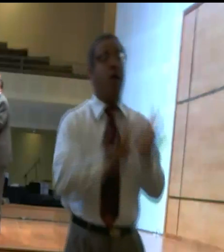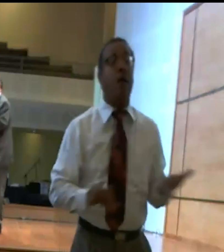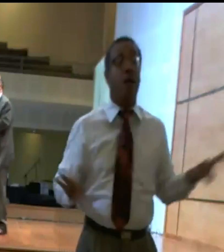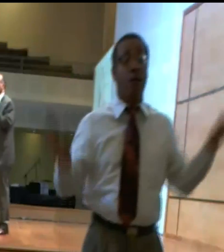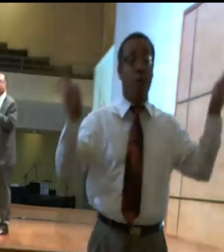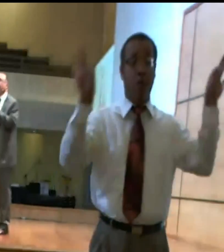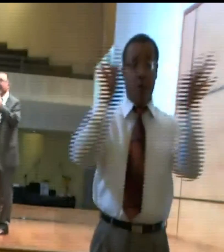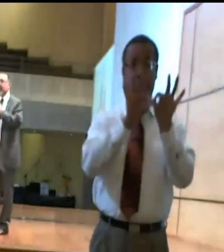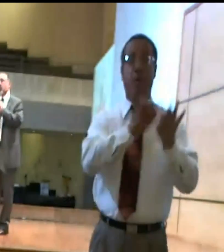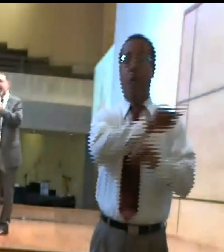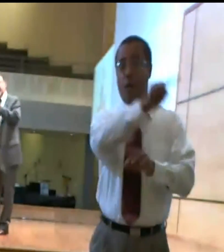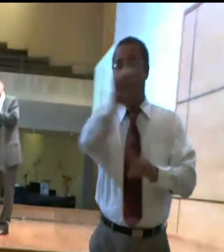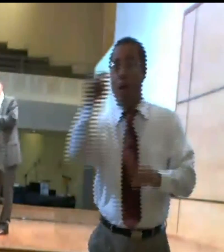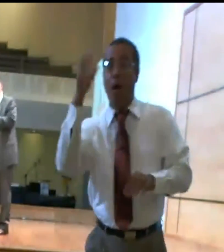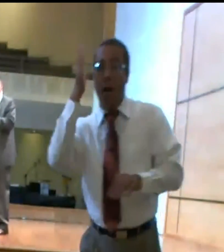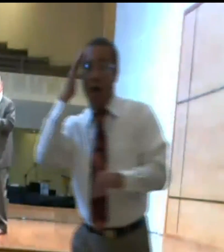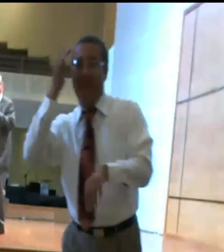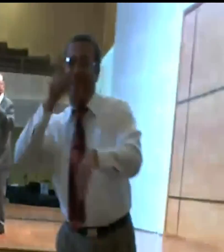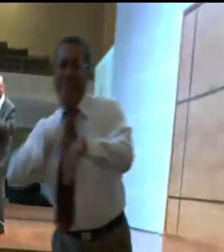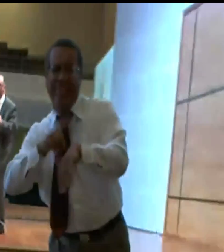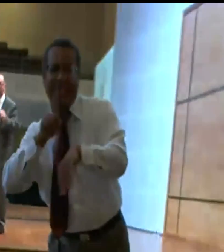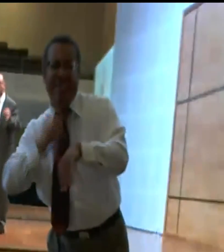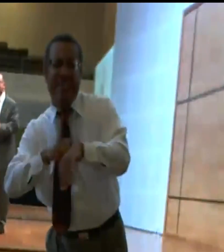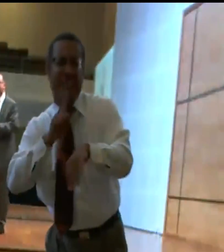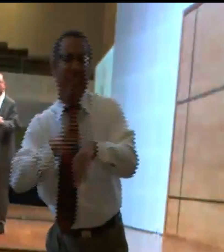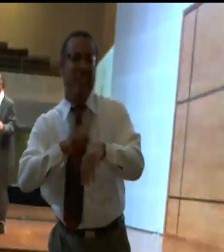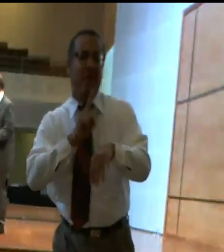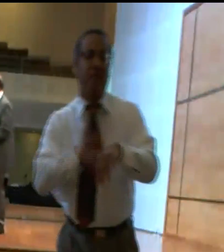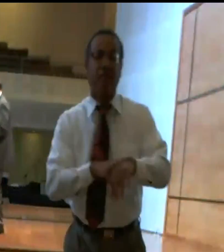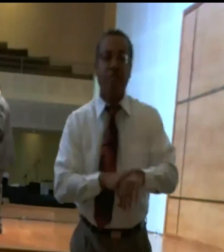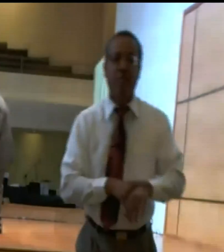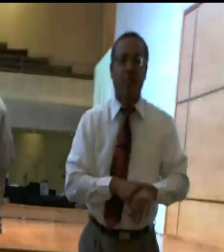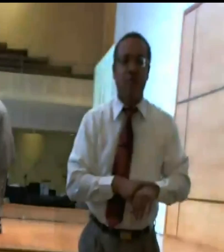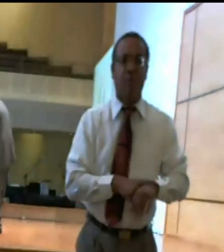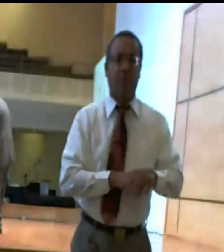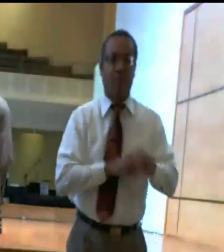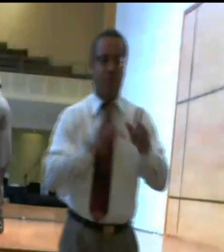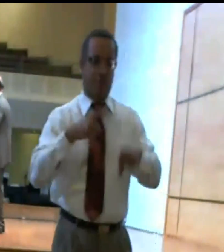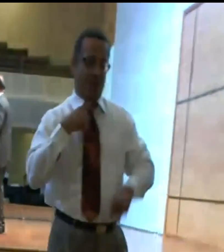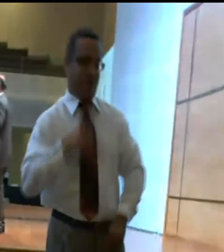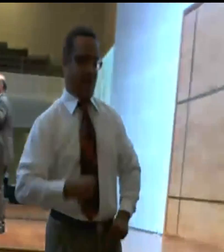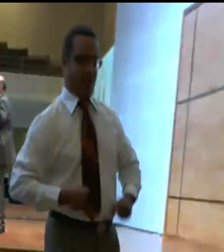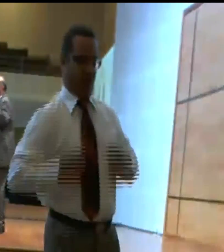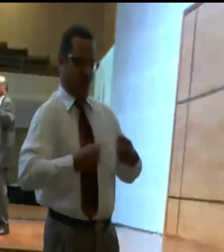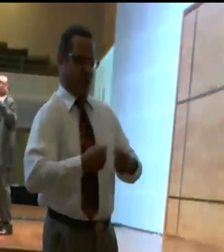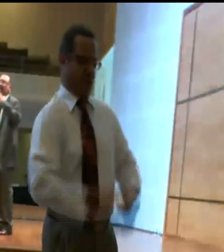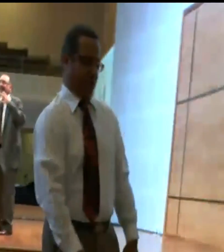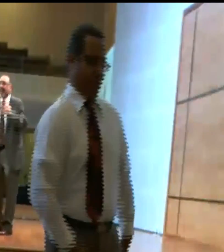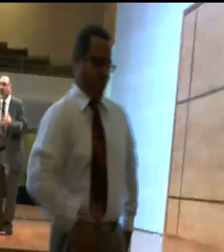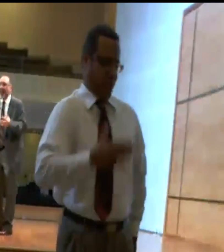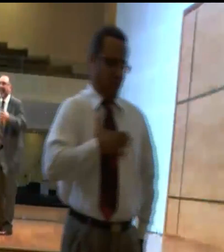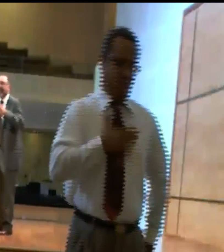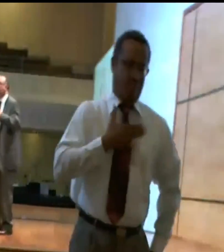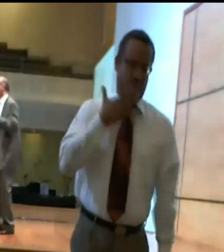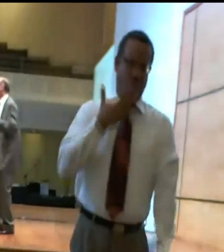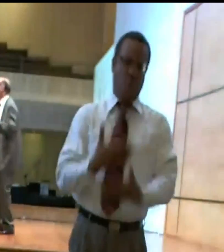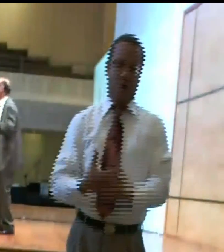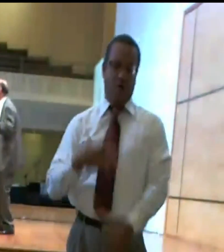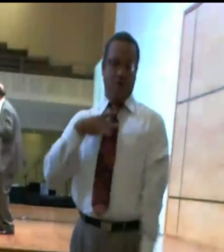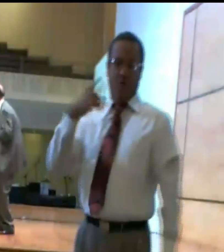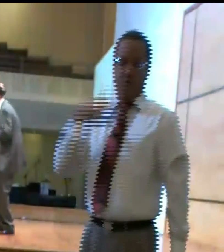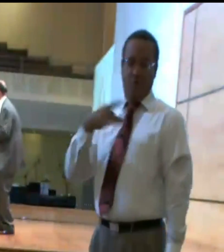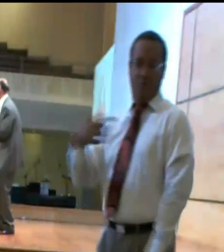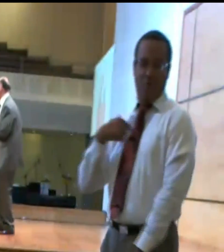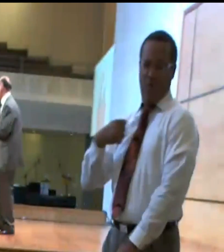Mis hermanos, nosotros estamos viviendo en una época donde los héroes son aquellos que no se someten a la autoridad. El héroe de nuestra generación es tipo